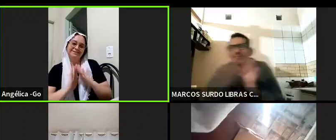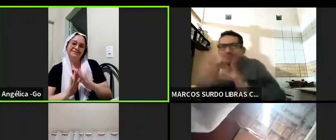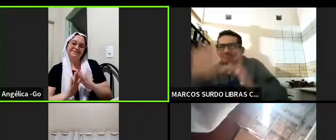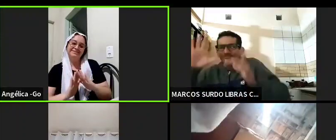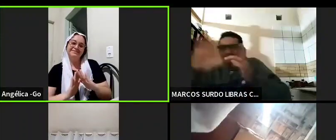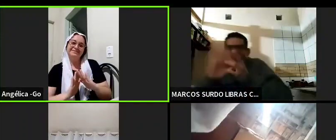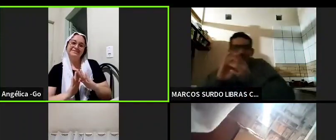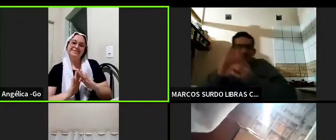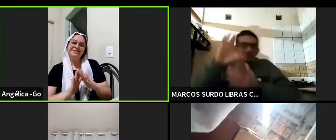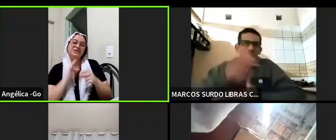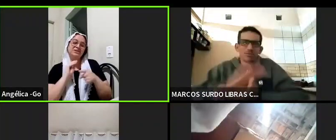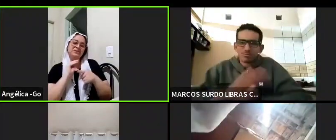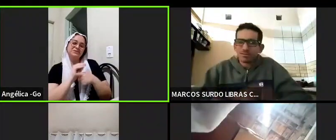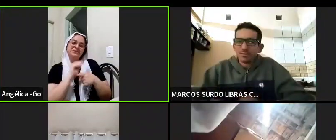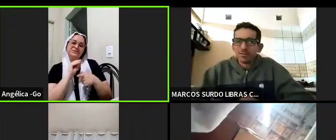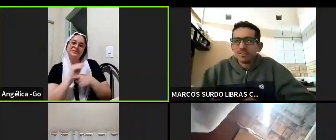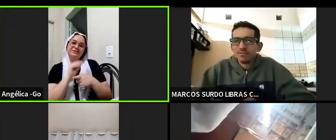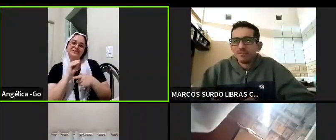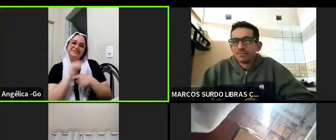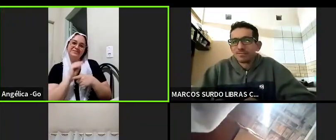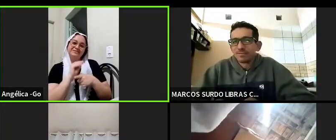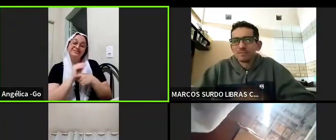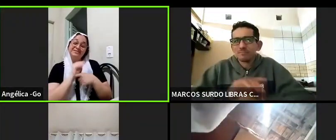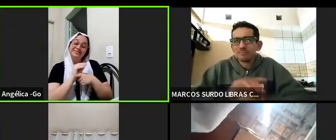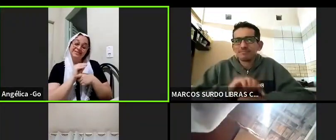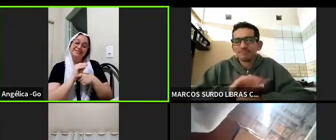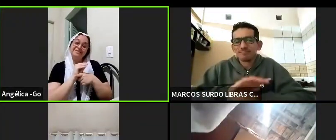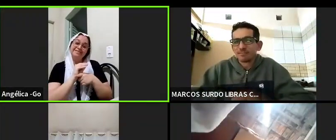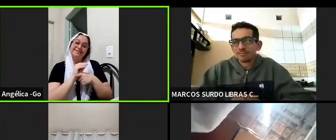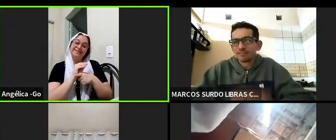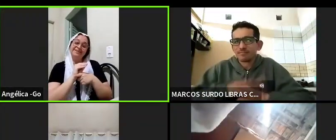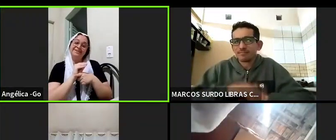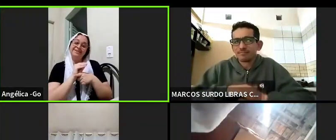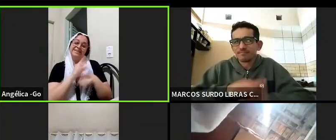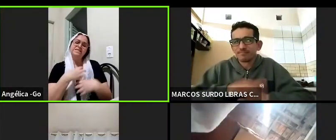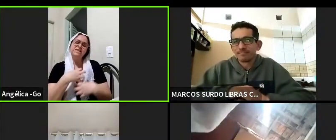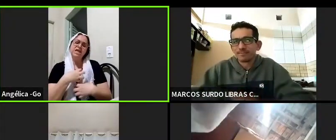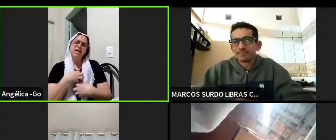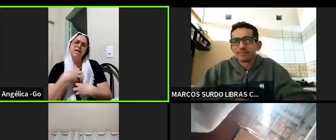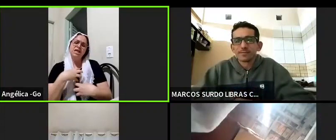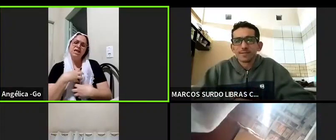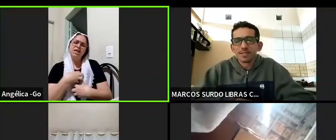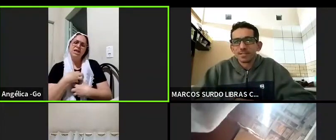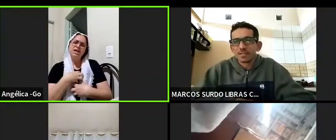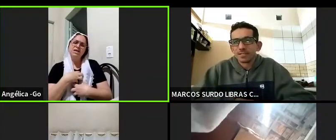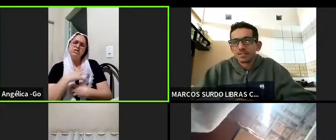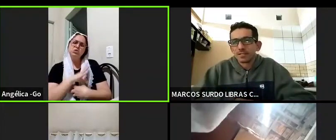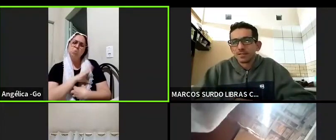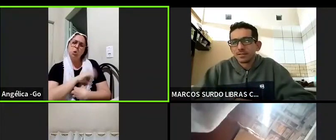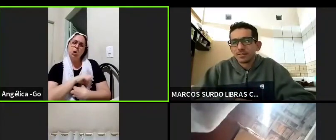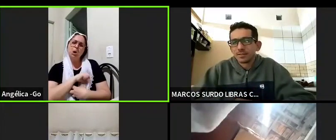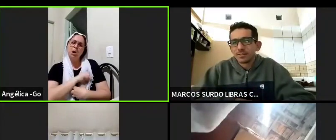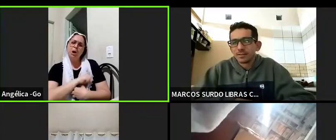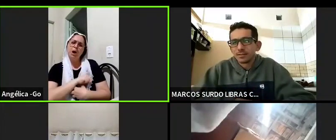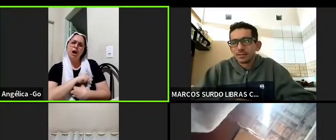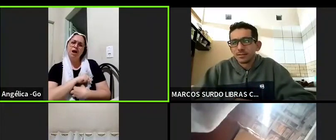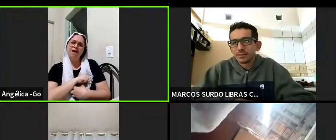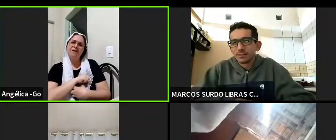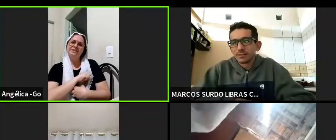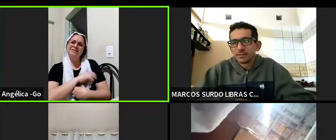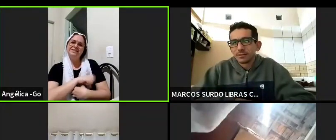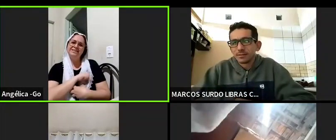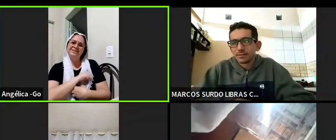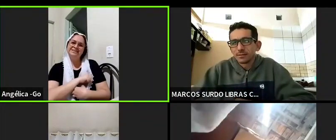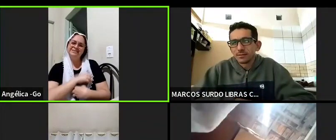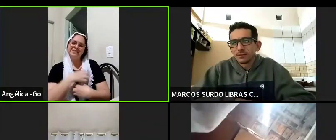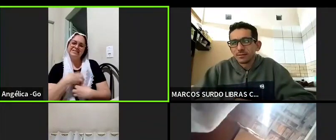Aleluia! Dá para você sentir, aleluia, que não tem nada perdido, é só barulho do